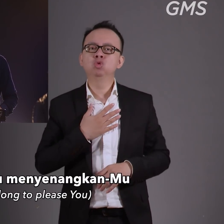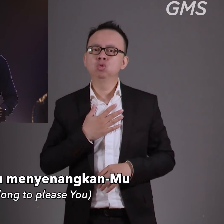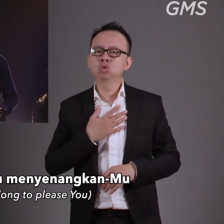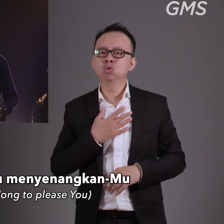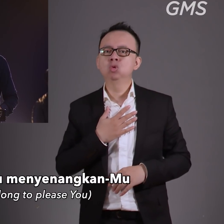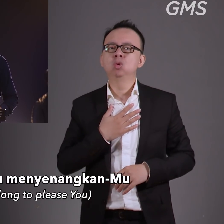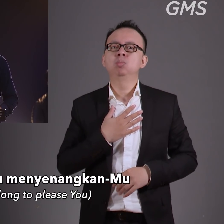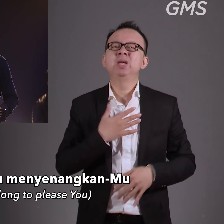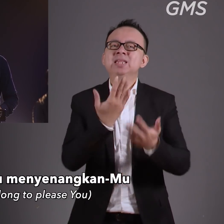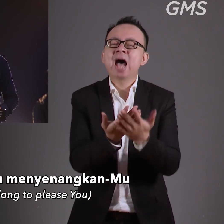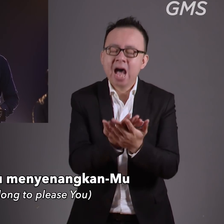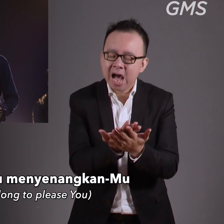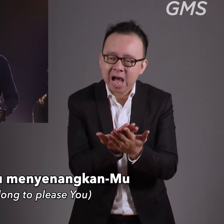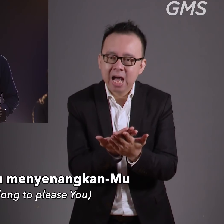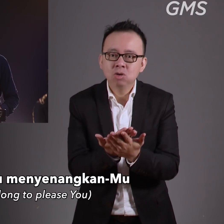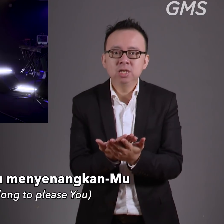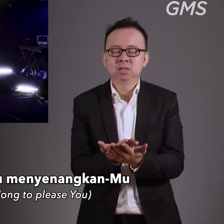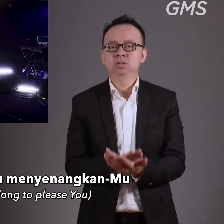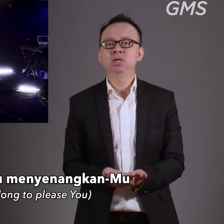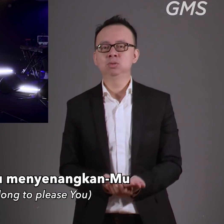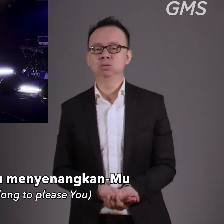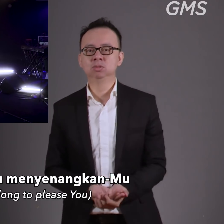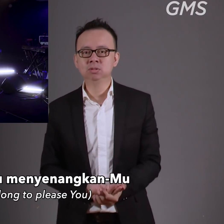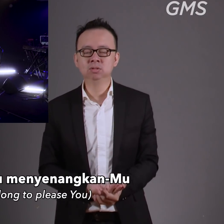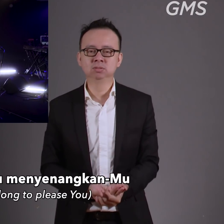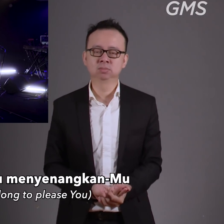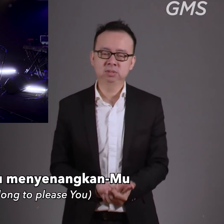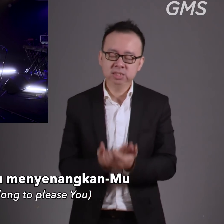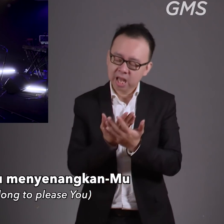Bapakku rindu